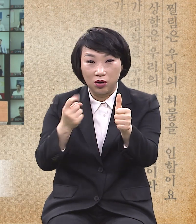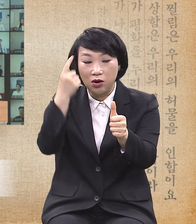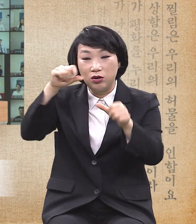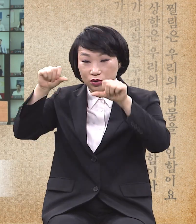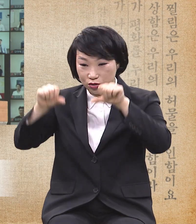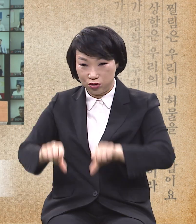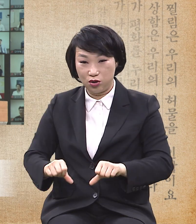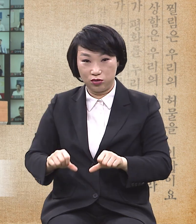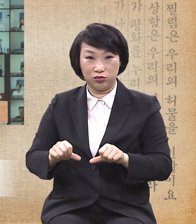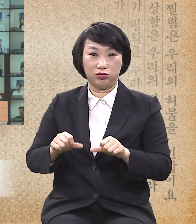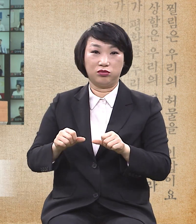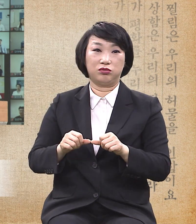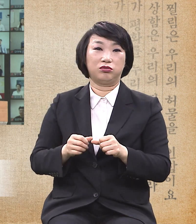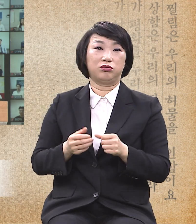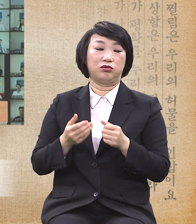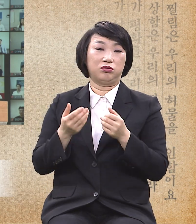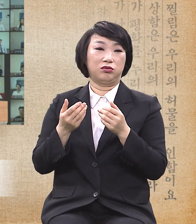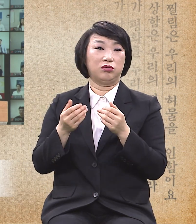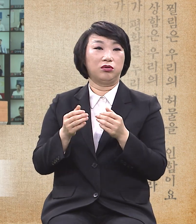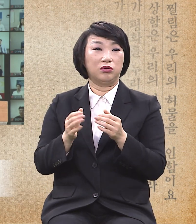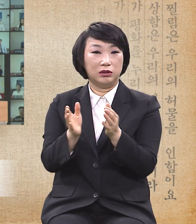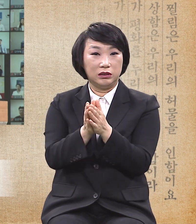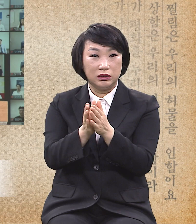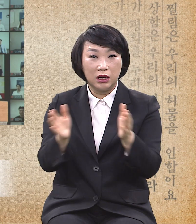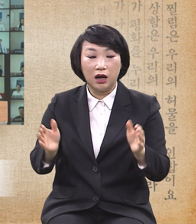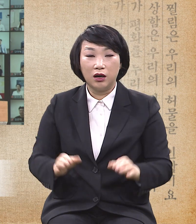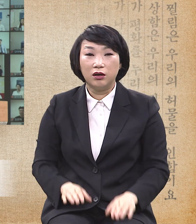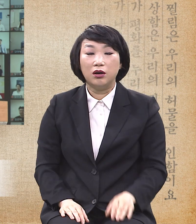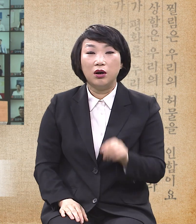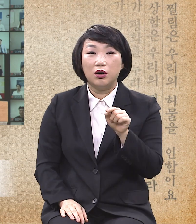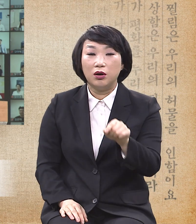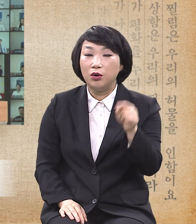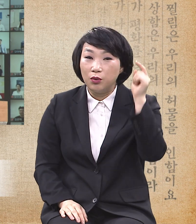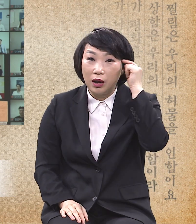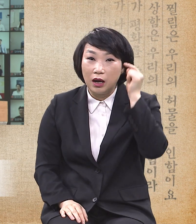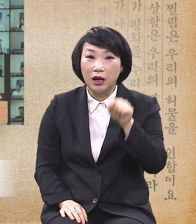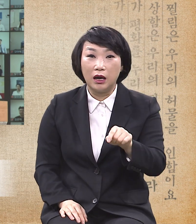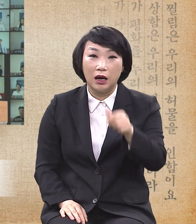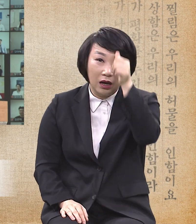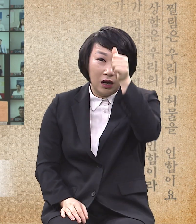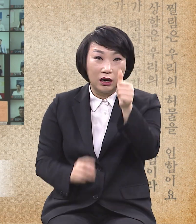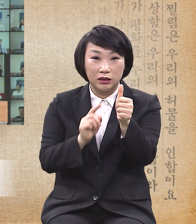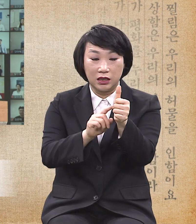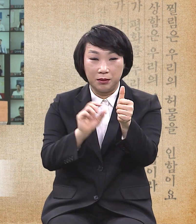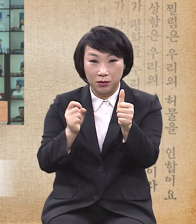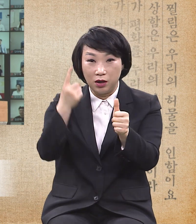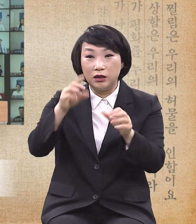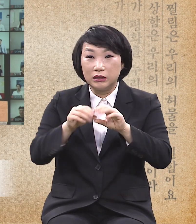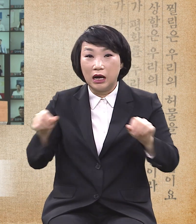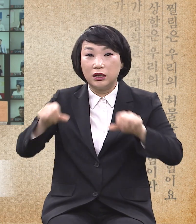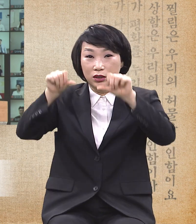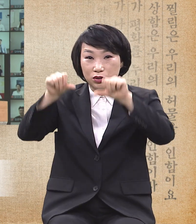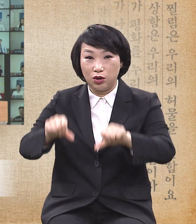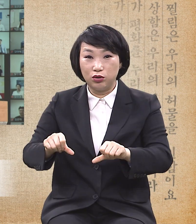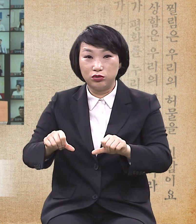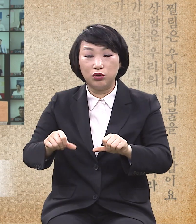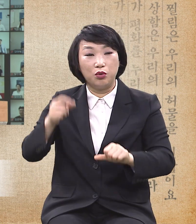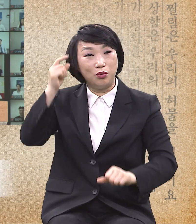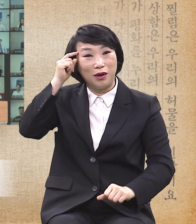인해서 저주를 받고. 왜 아담 때문에 땅이 저주를